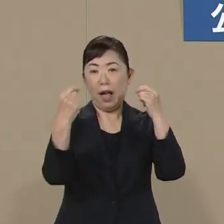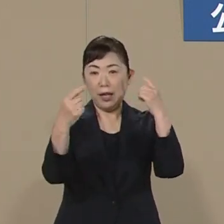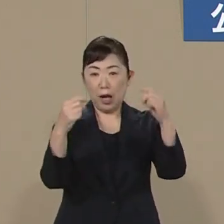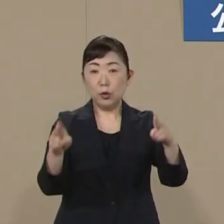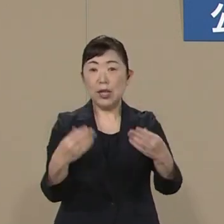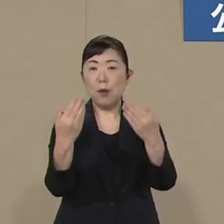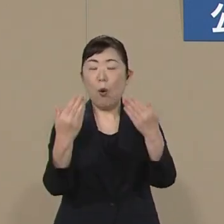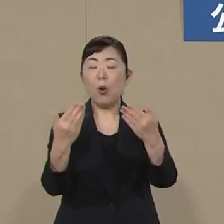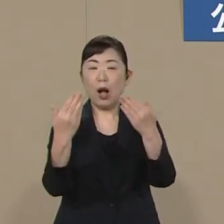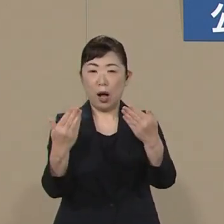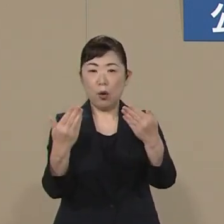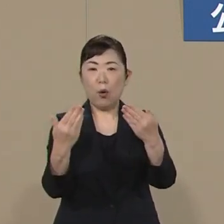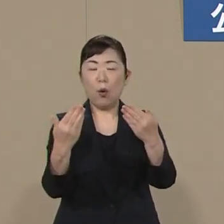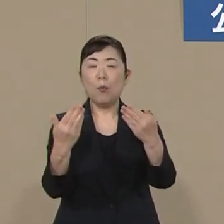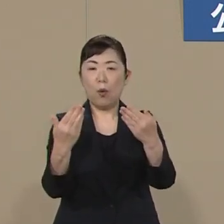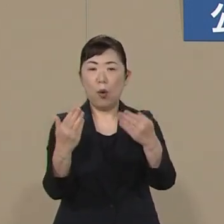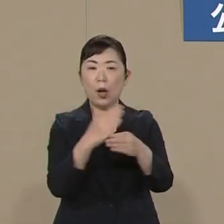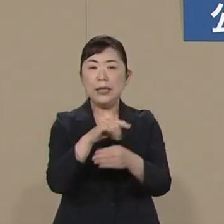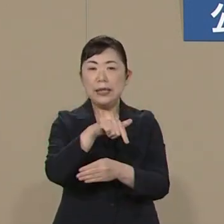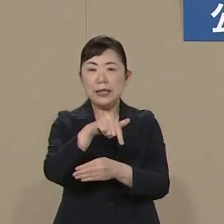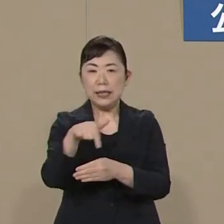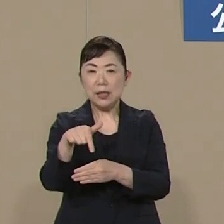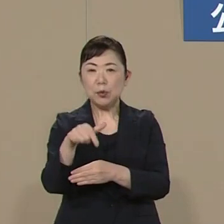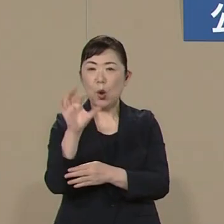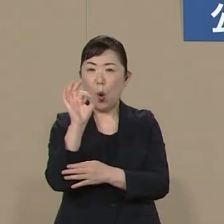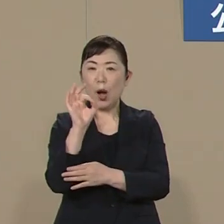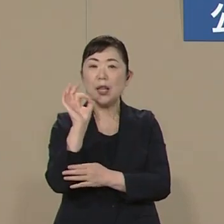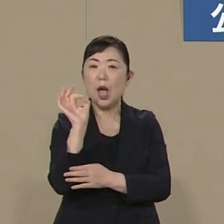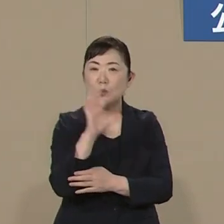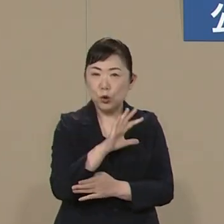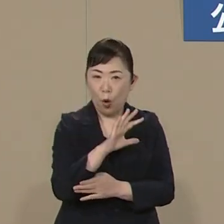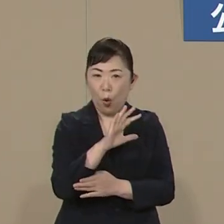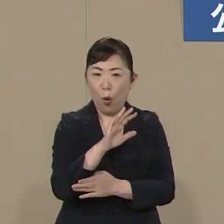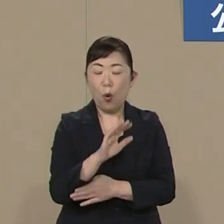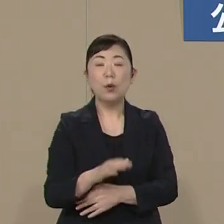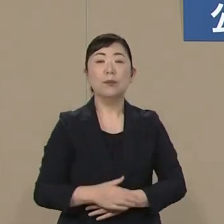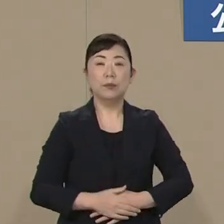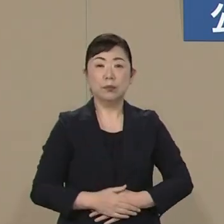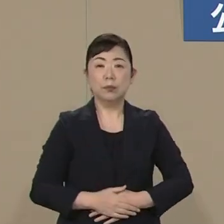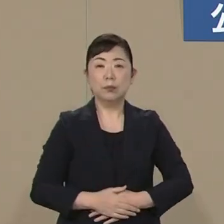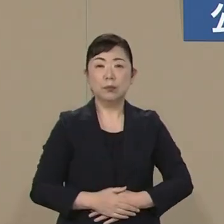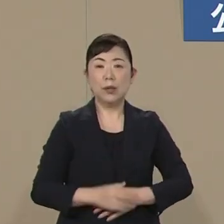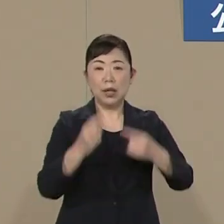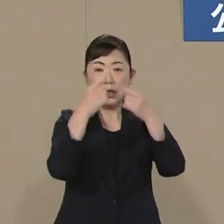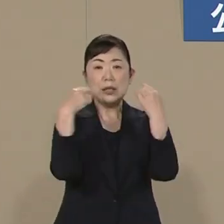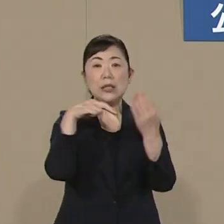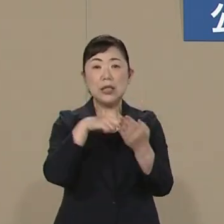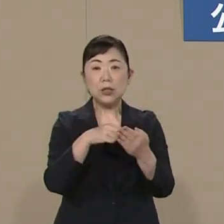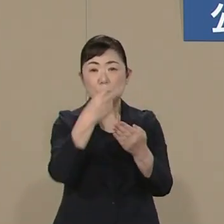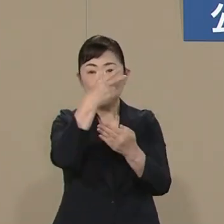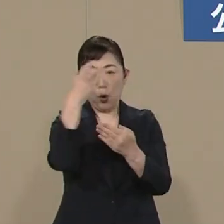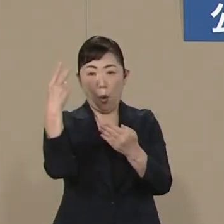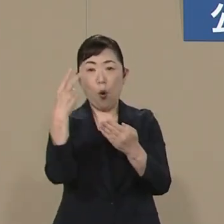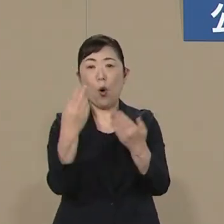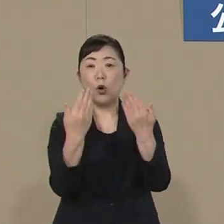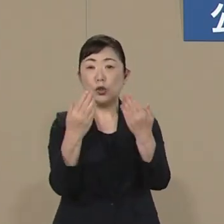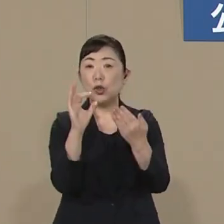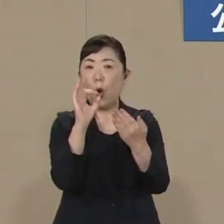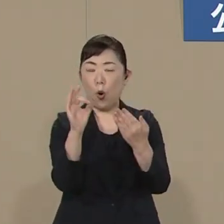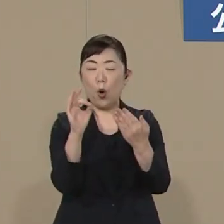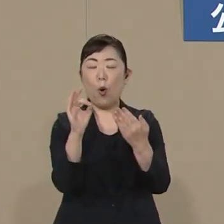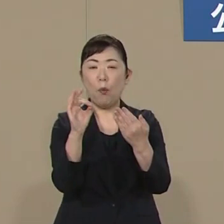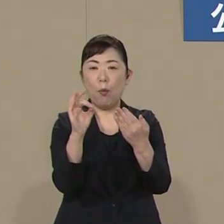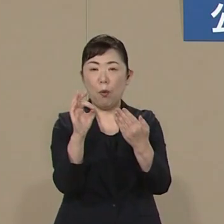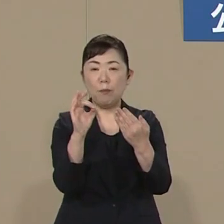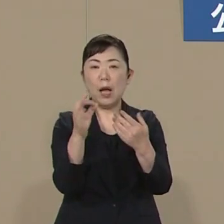高等教育を一部無償化しますさらに私立高校授業料の実質無償